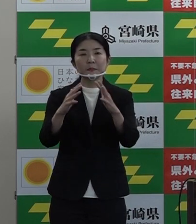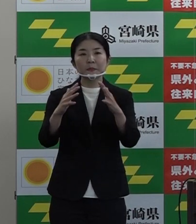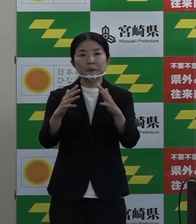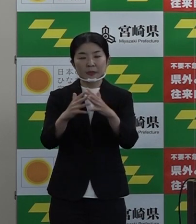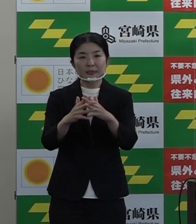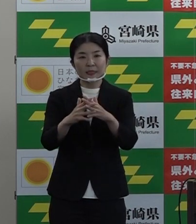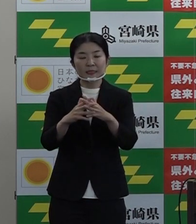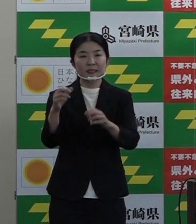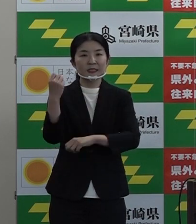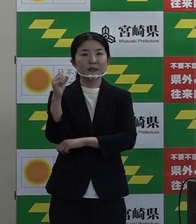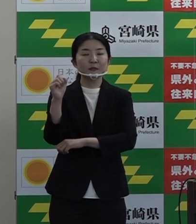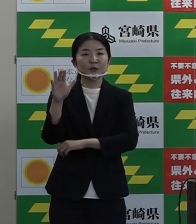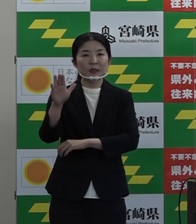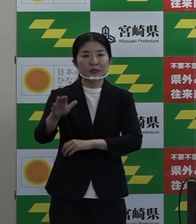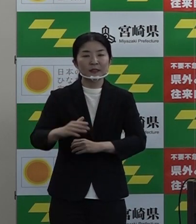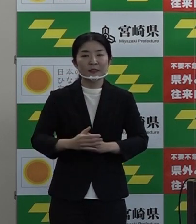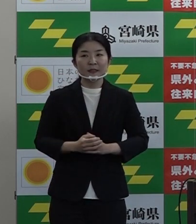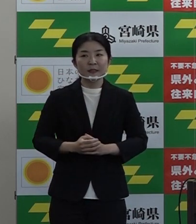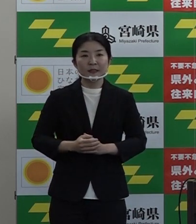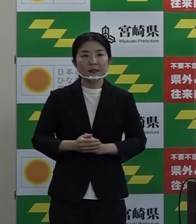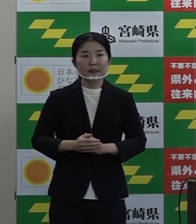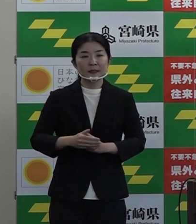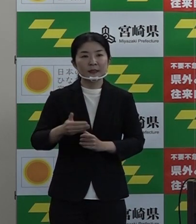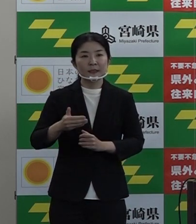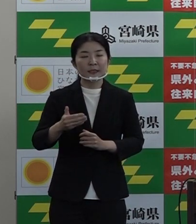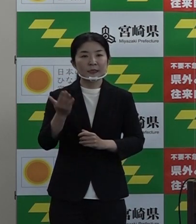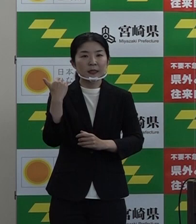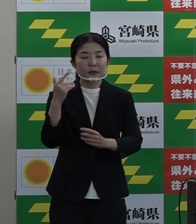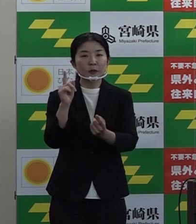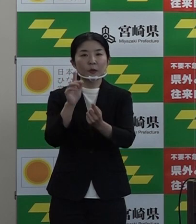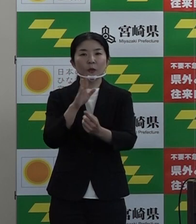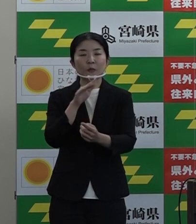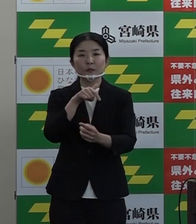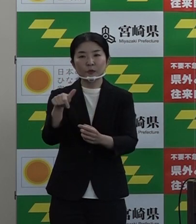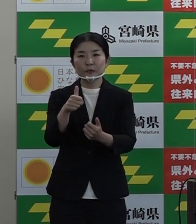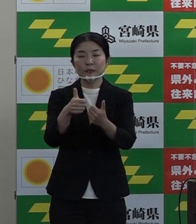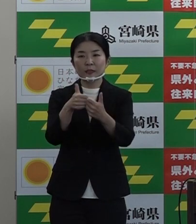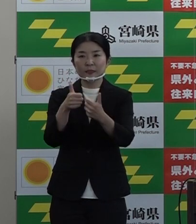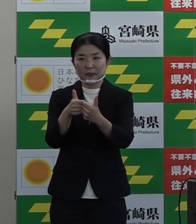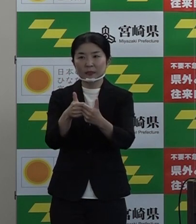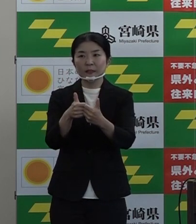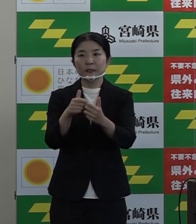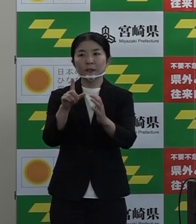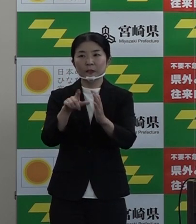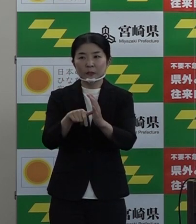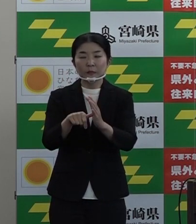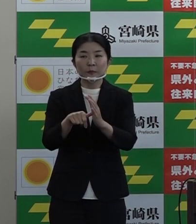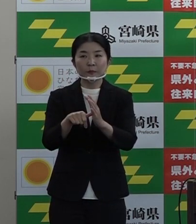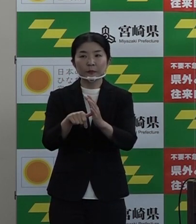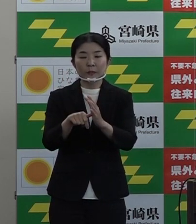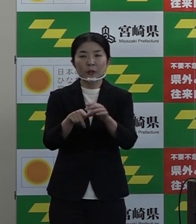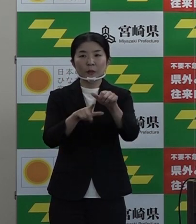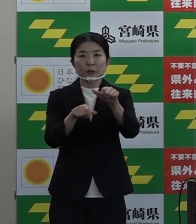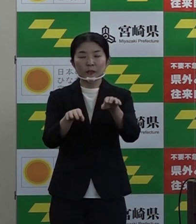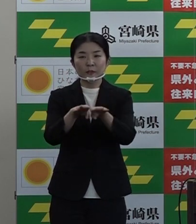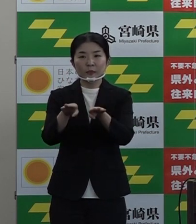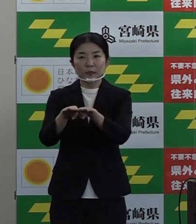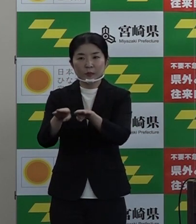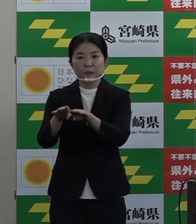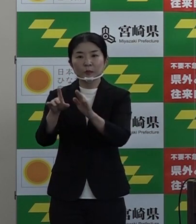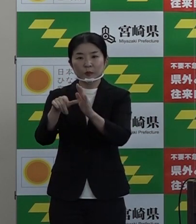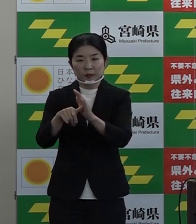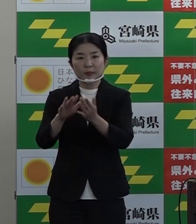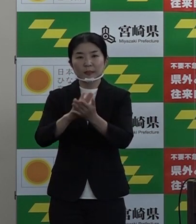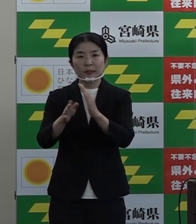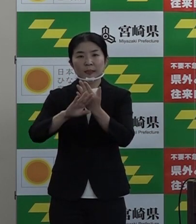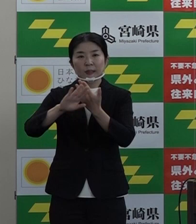宮西新聞です。先ほどの対策本部会議の中でもありましたけども、やはりもう連休ということで県外